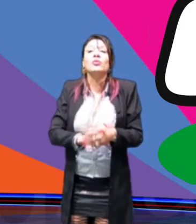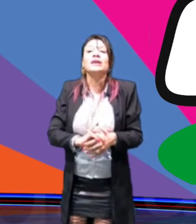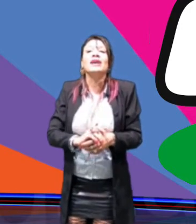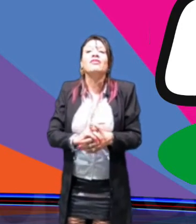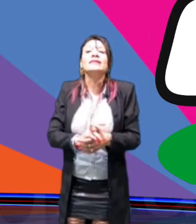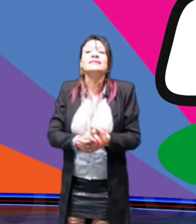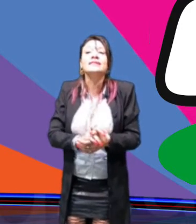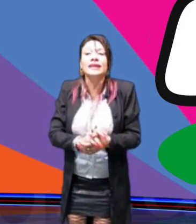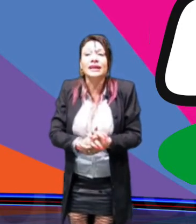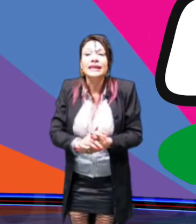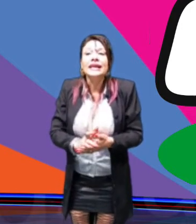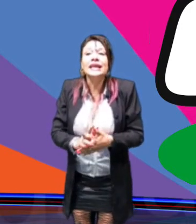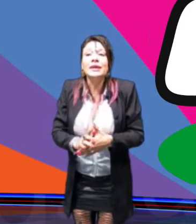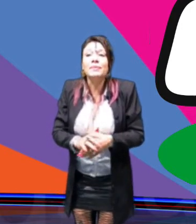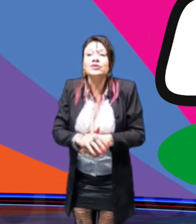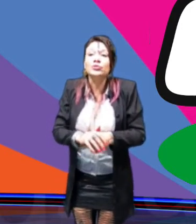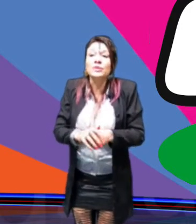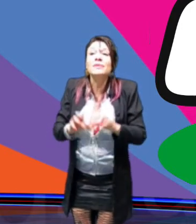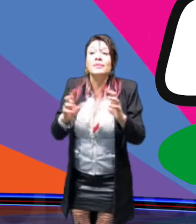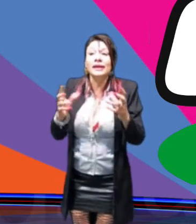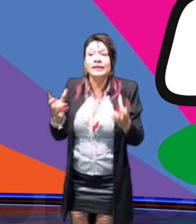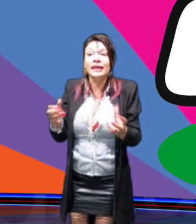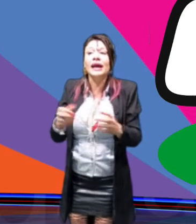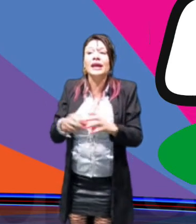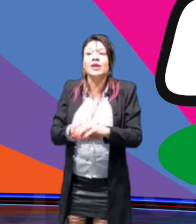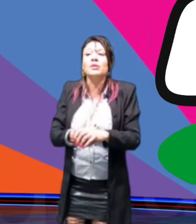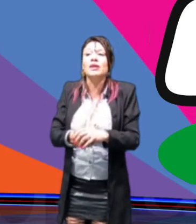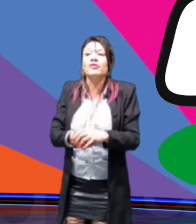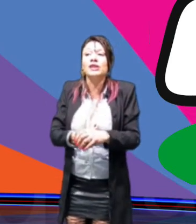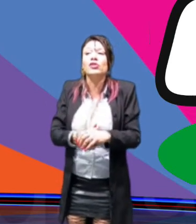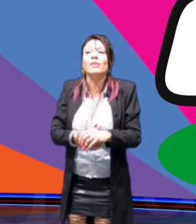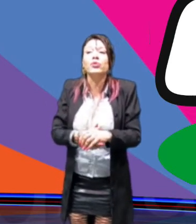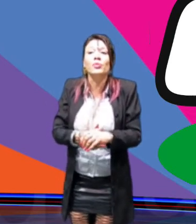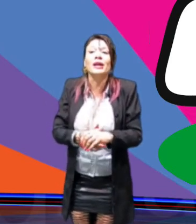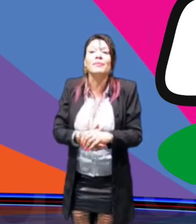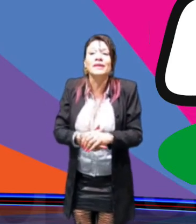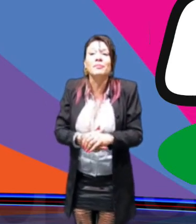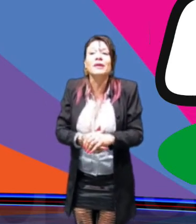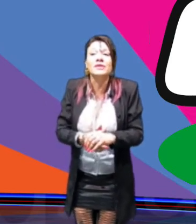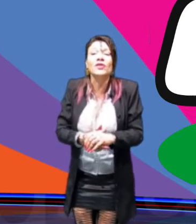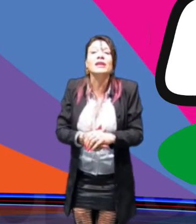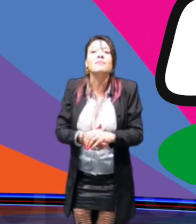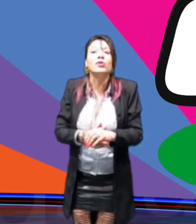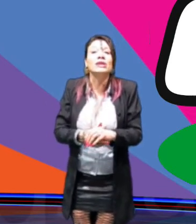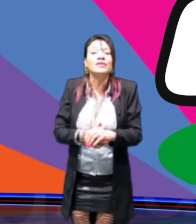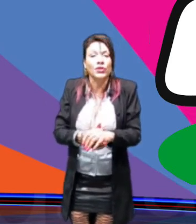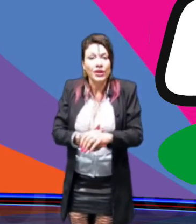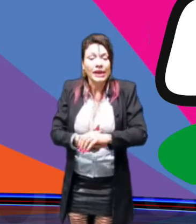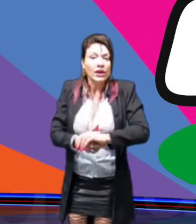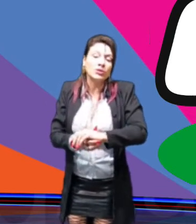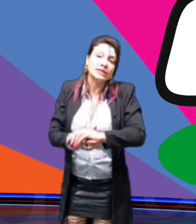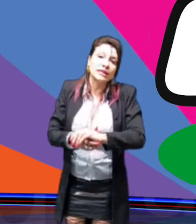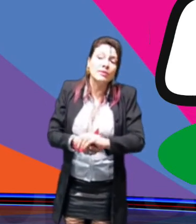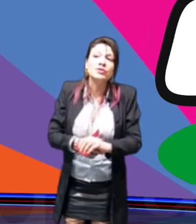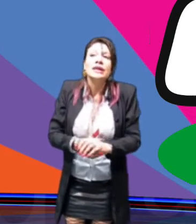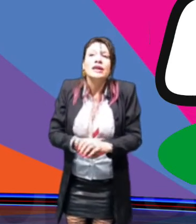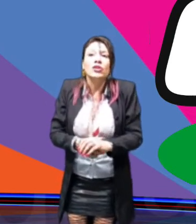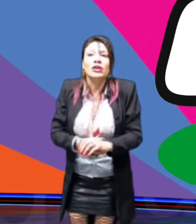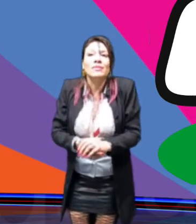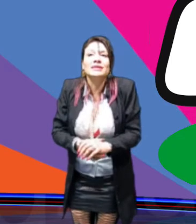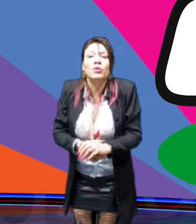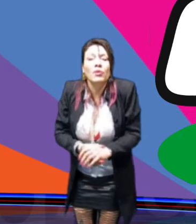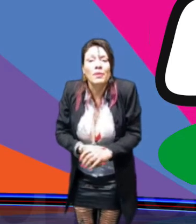económica financiera, que presumiblemente hará un primer filtro más duro para pedir permiso de la importación. Como ya sabemos, lo